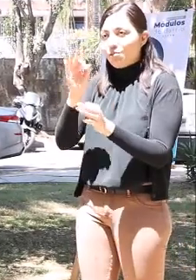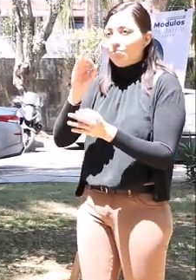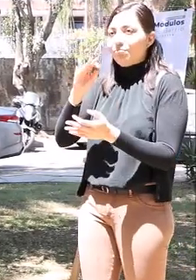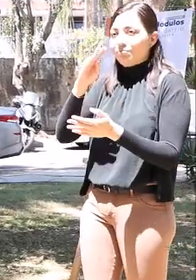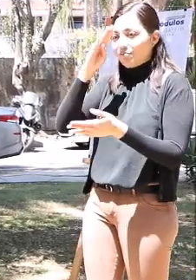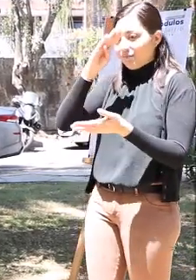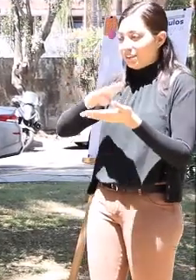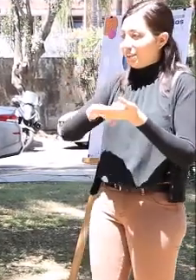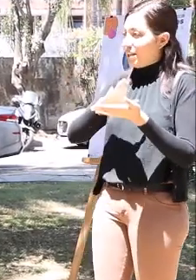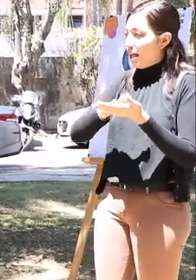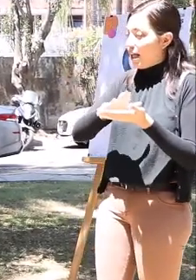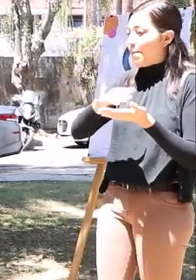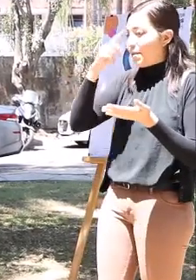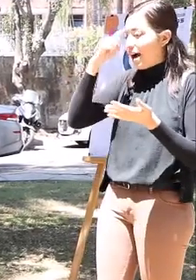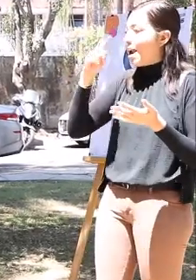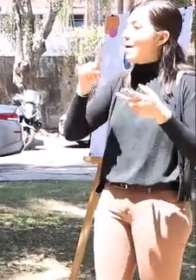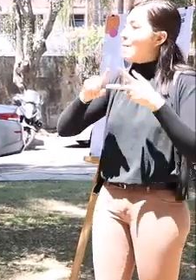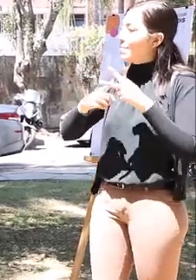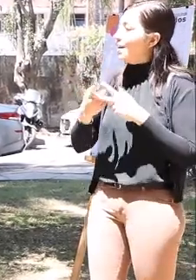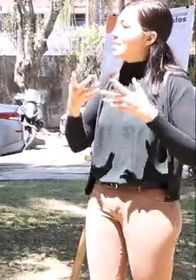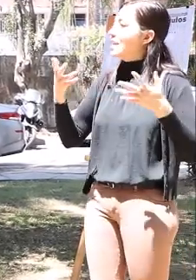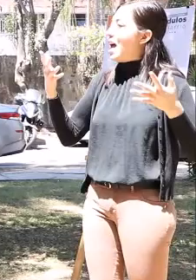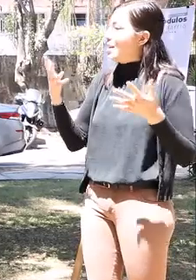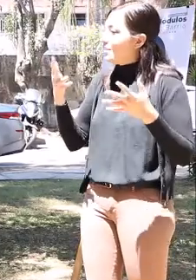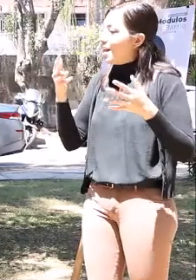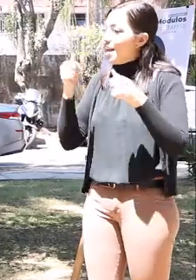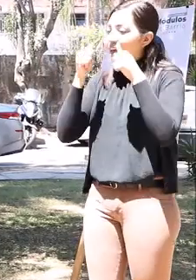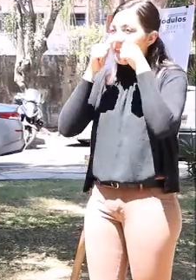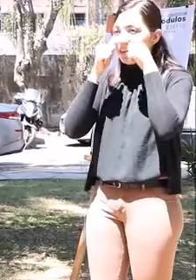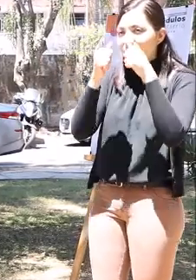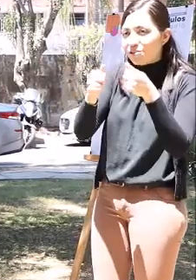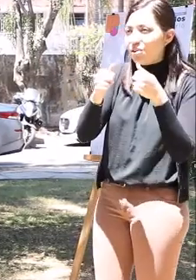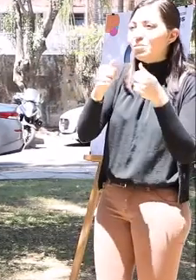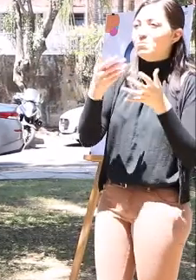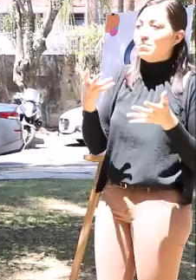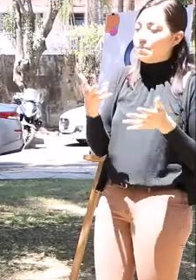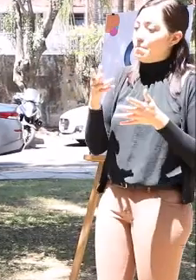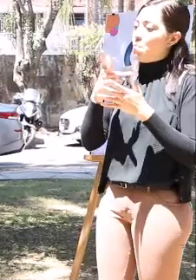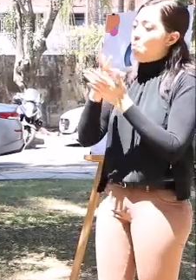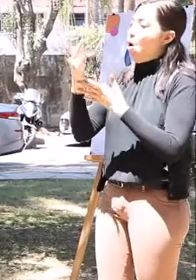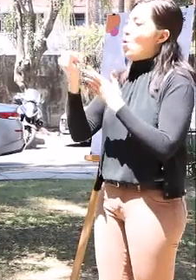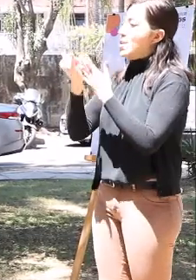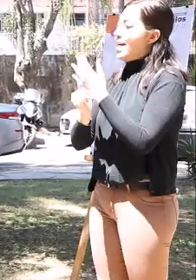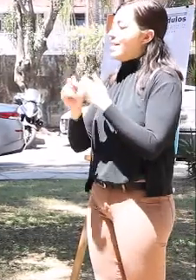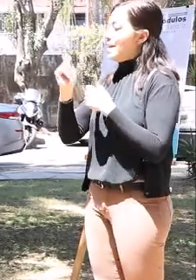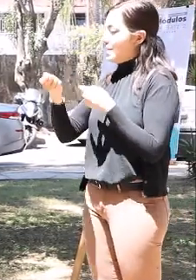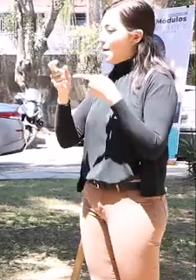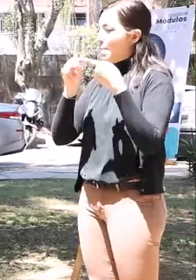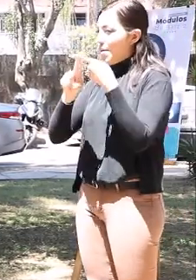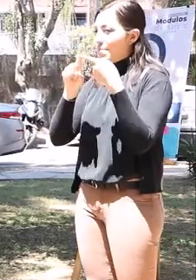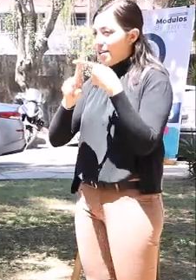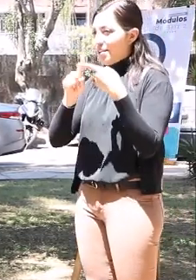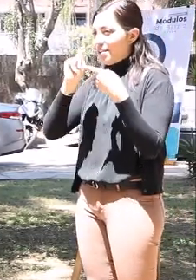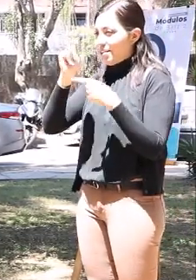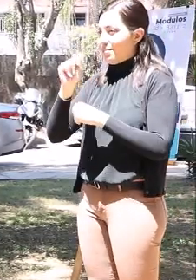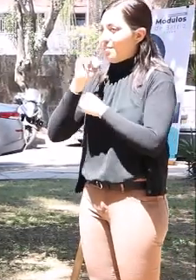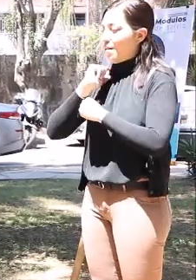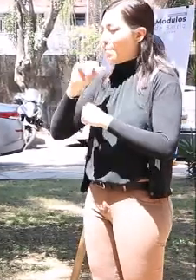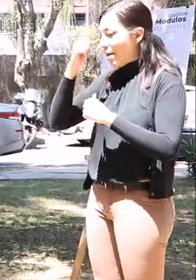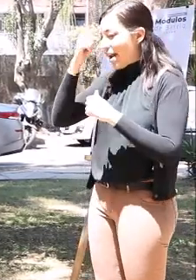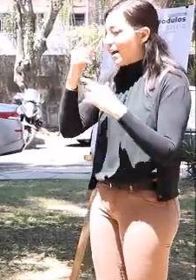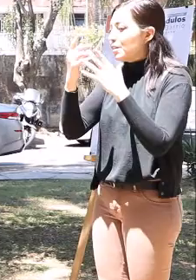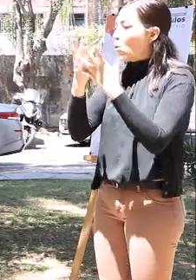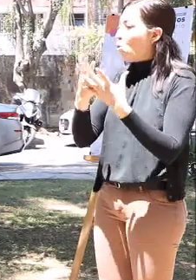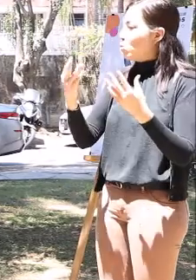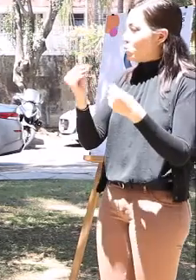aquí se hagan planes de acción para ir dando, conforme al proyecto este, el primer eje de policía orientado a la solución de